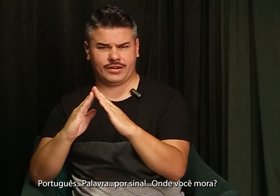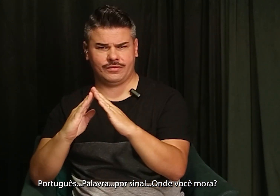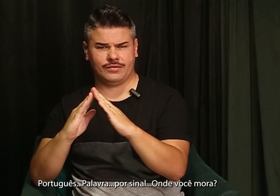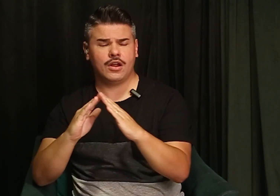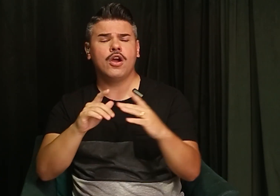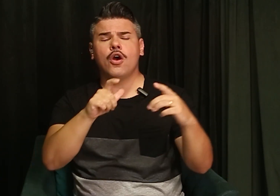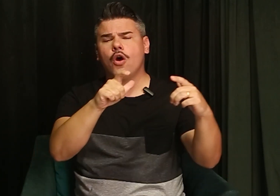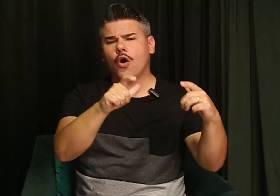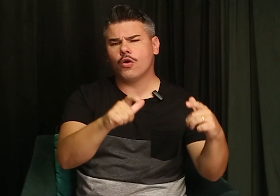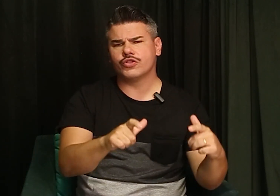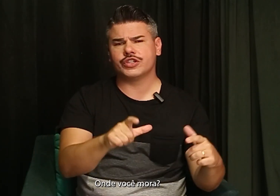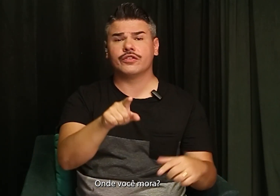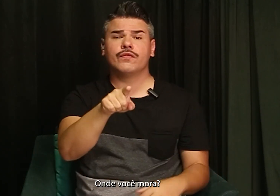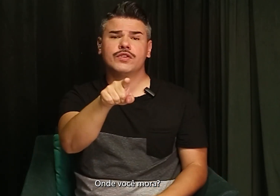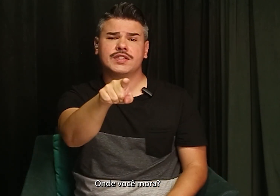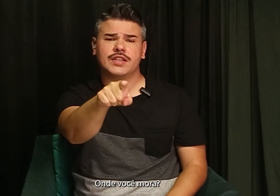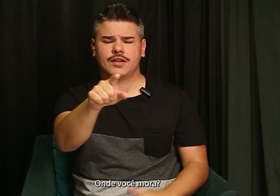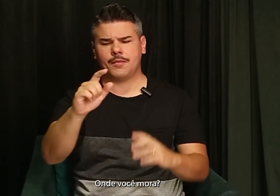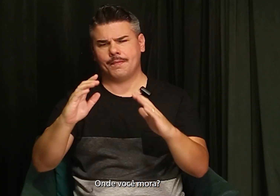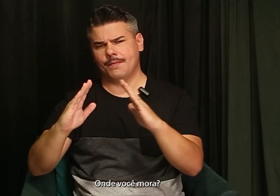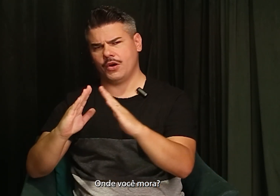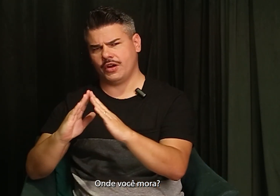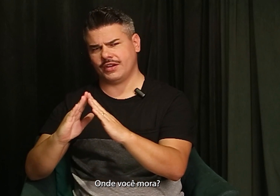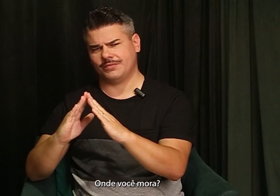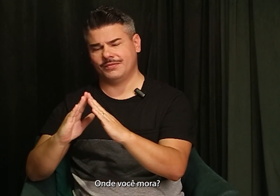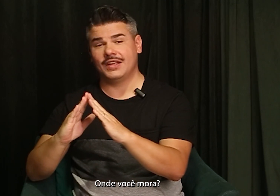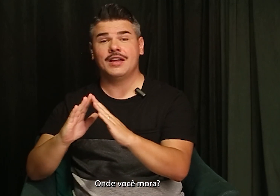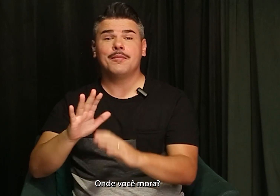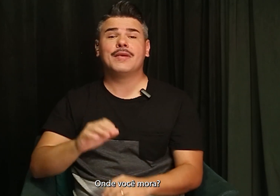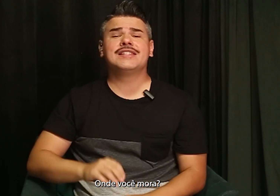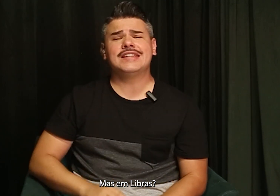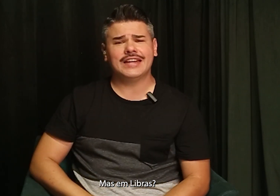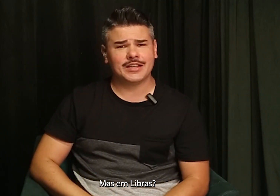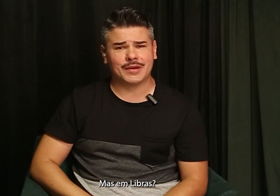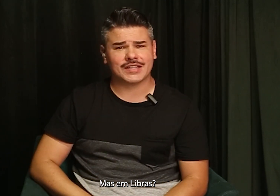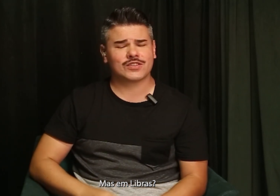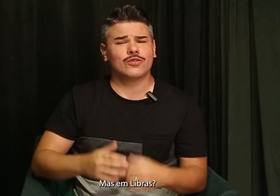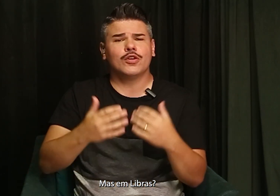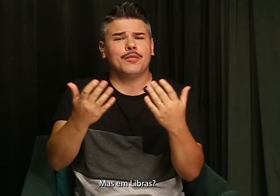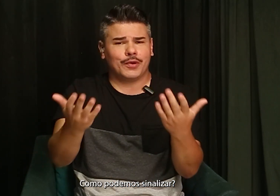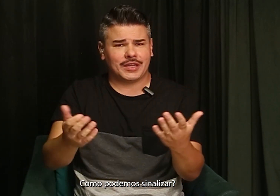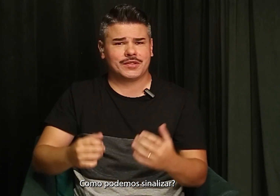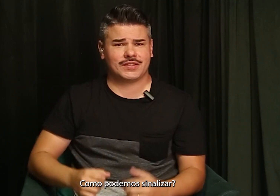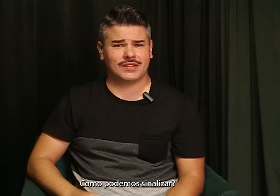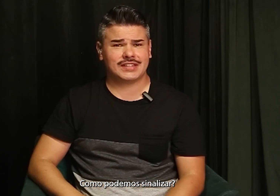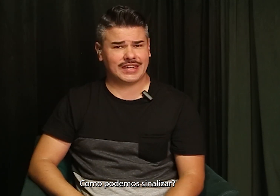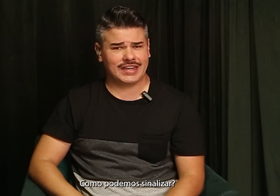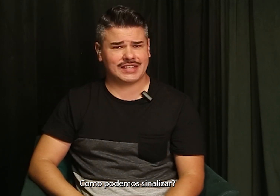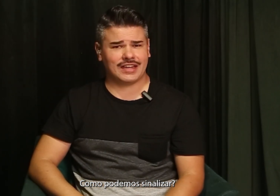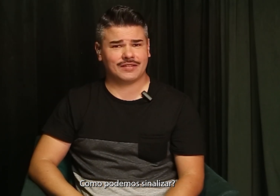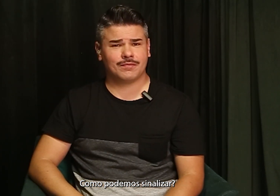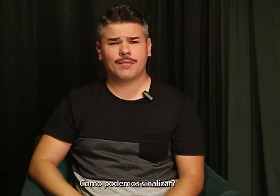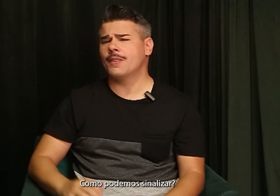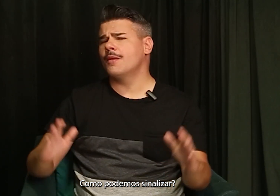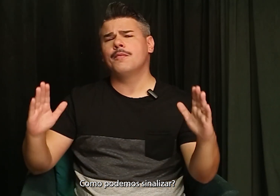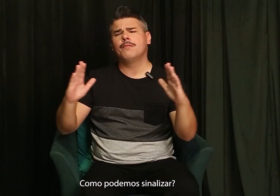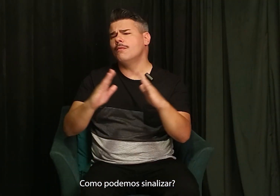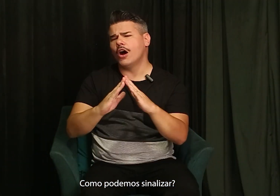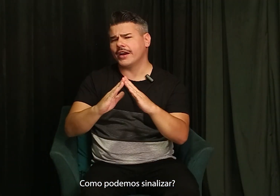mora? Onde você mora? Mas em Libras, como podemos sinalizar?